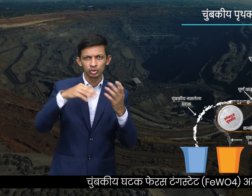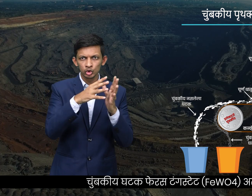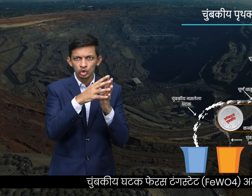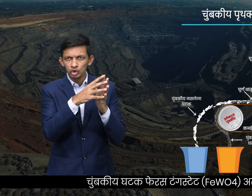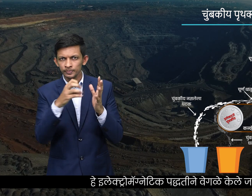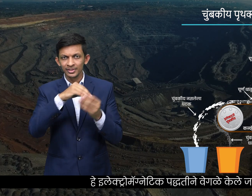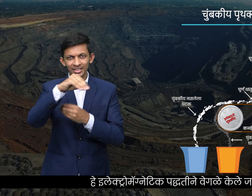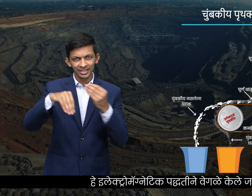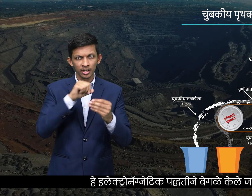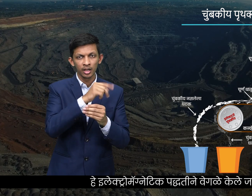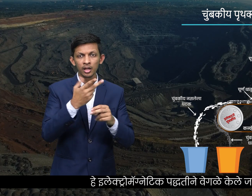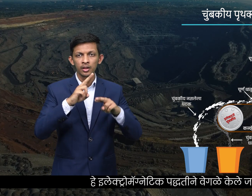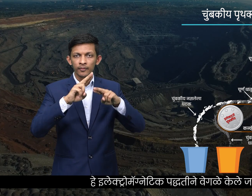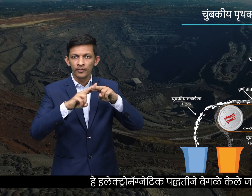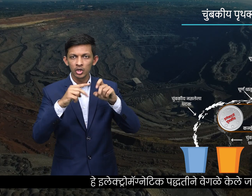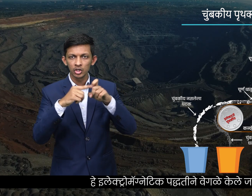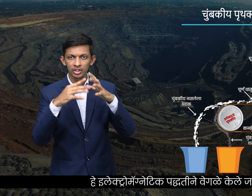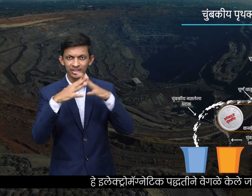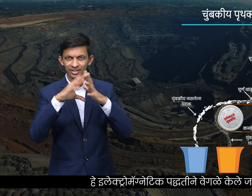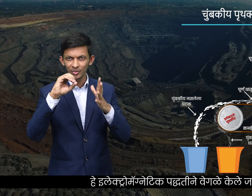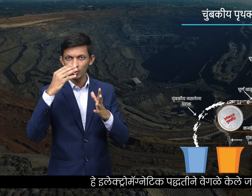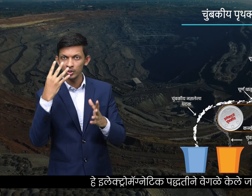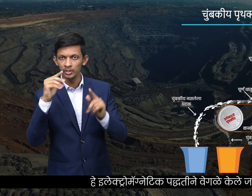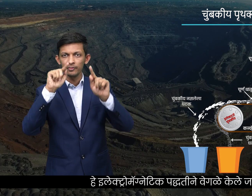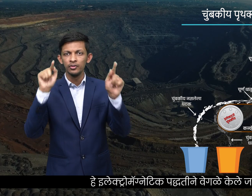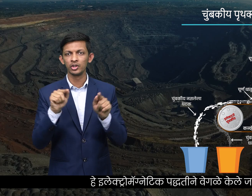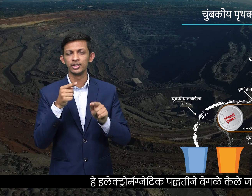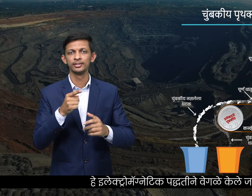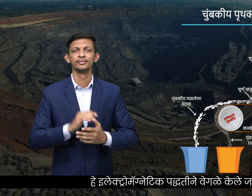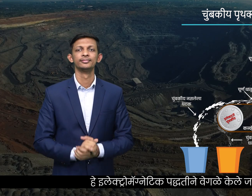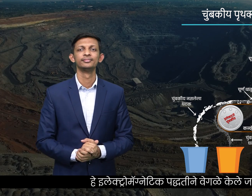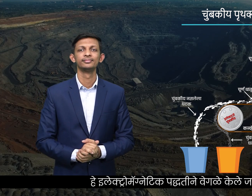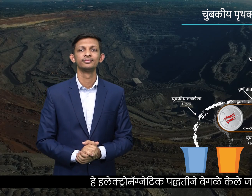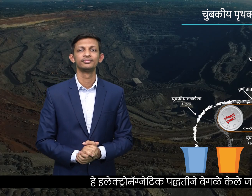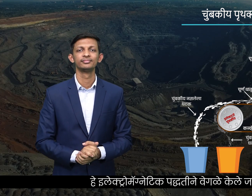FeWO4 असतात. हे इलेक्ट्रोमॅग्नेट पद्धतीने वेगळे केले जातात.